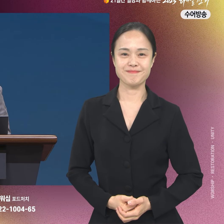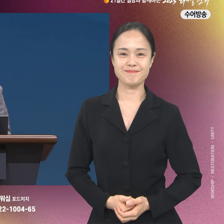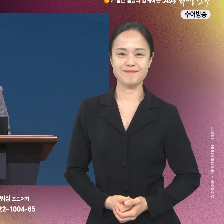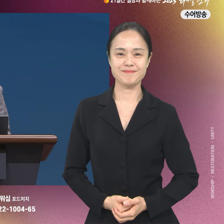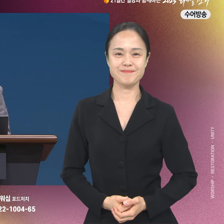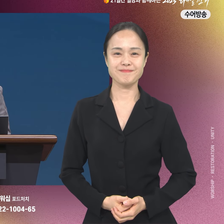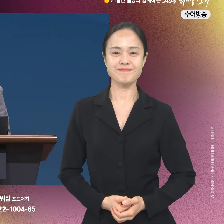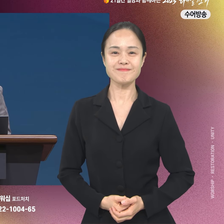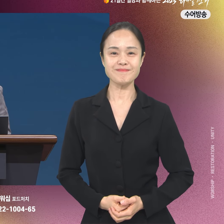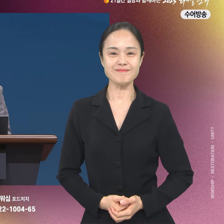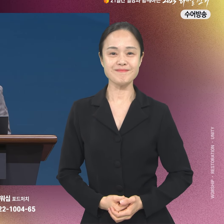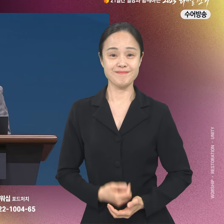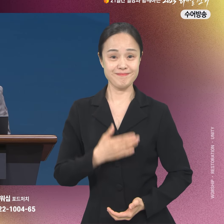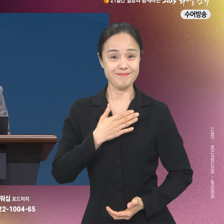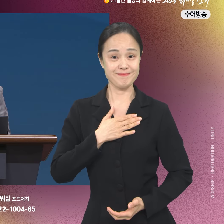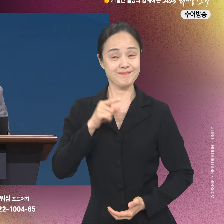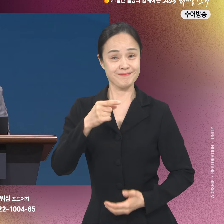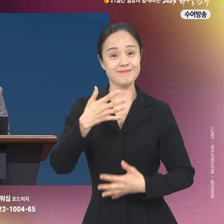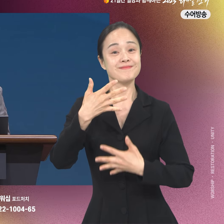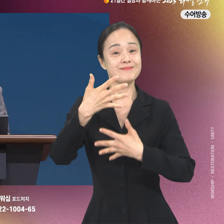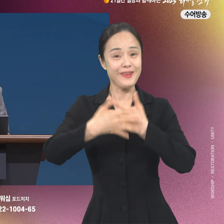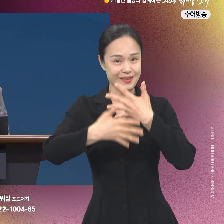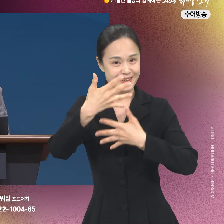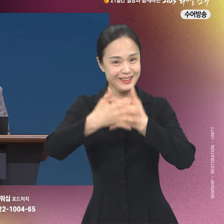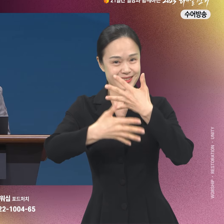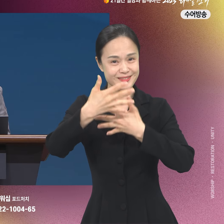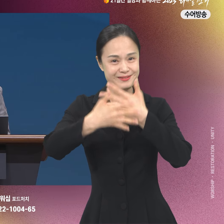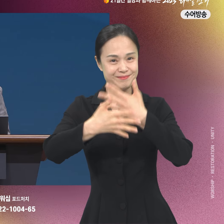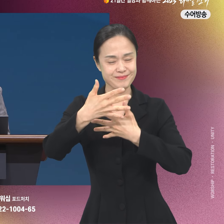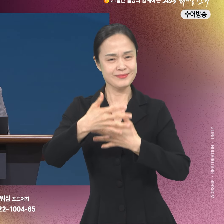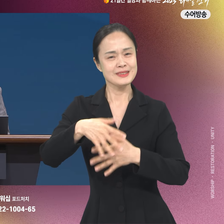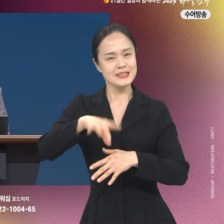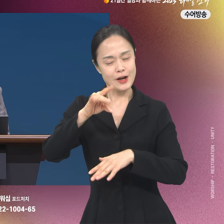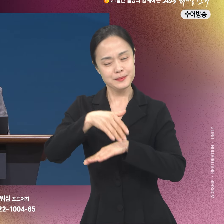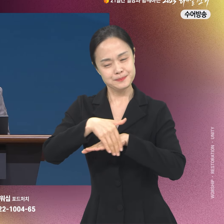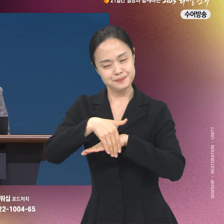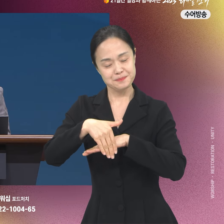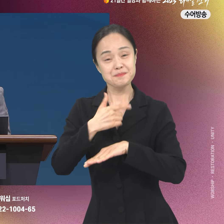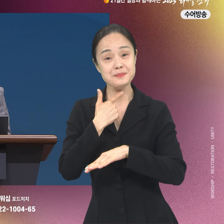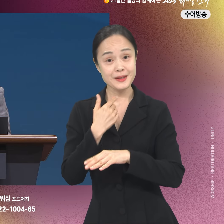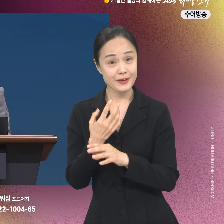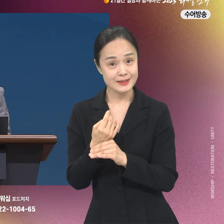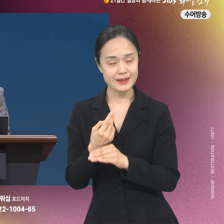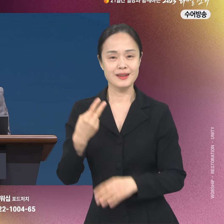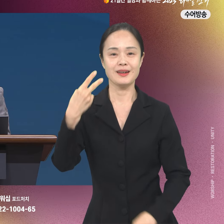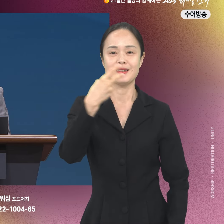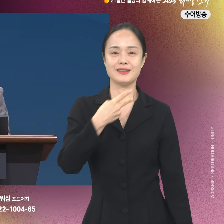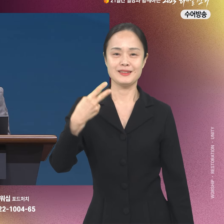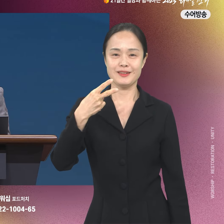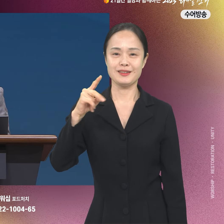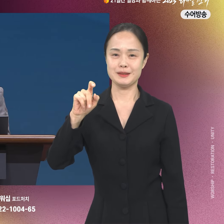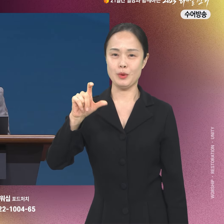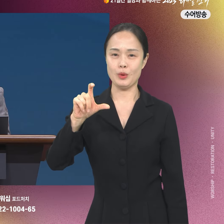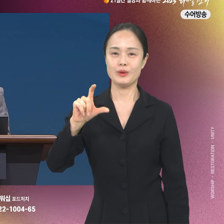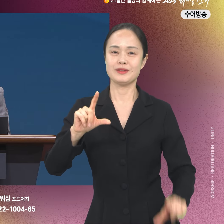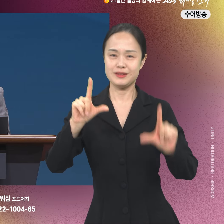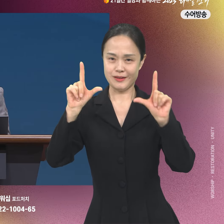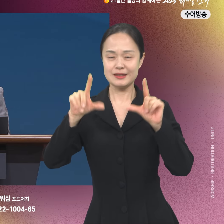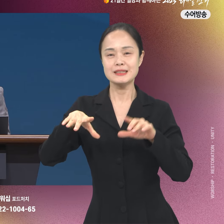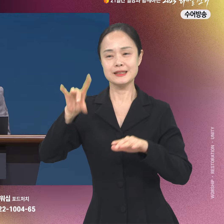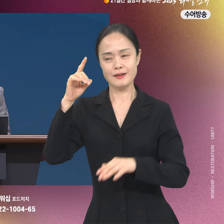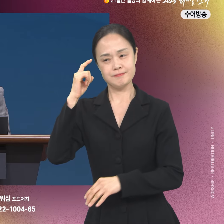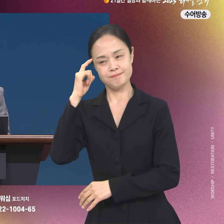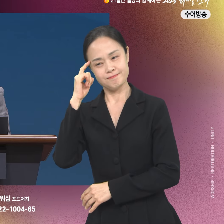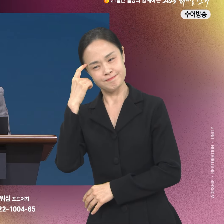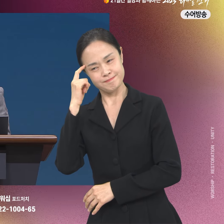제가 킹 오브 킹스라는 이 작품을 처음 기획한 건 2015년이었습니다. 그러니까